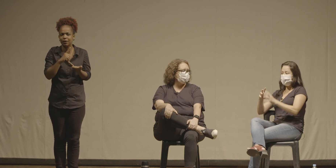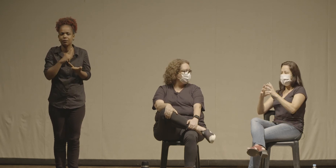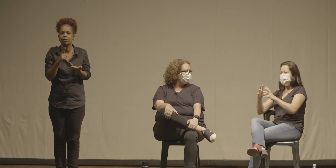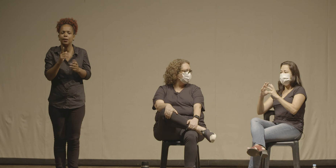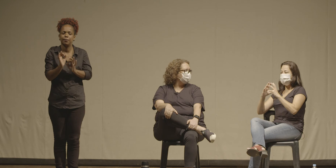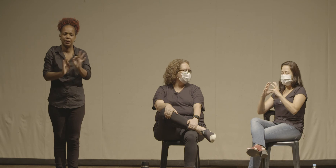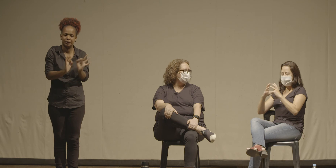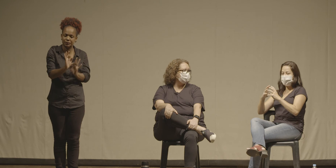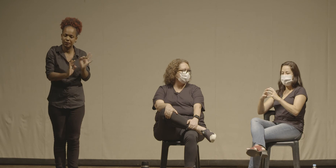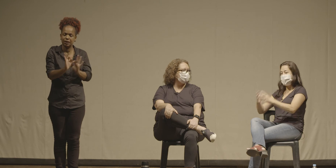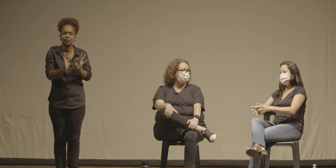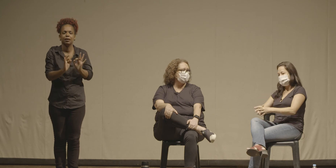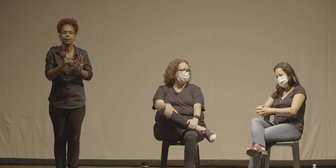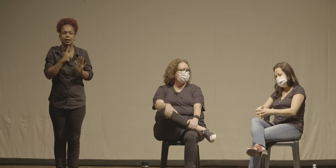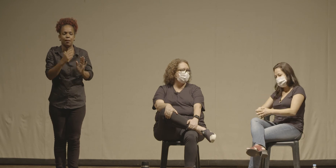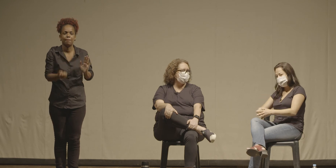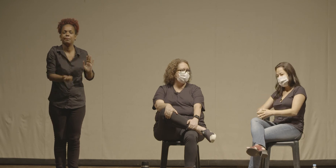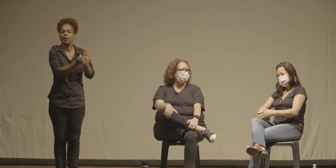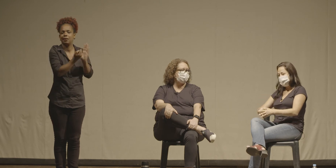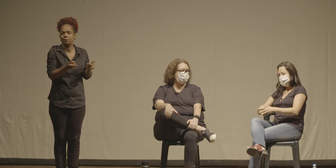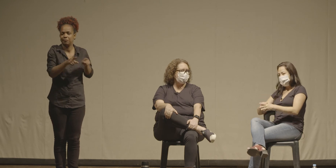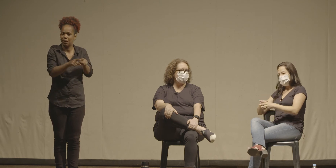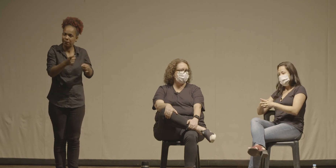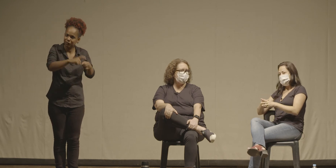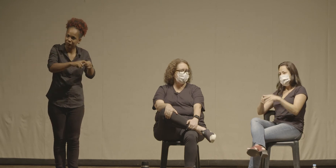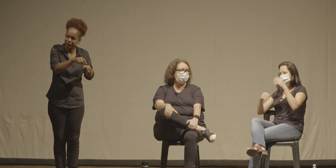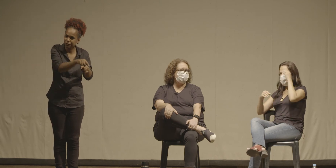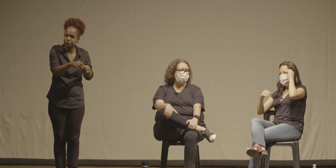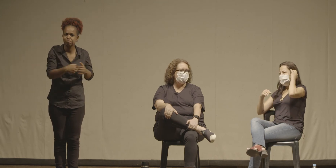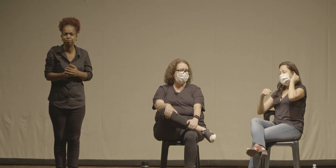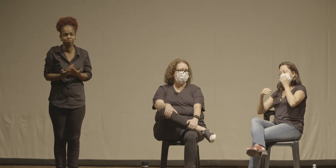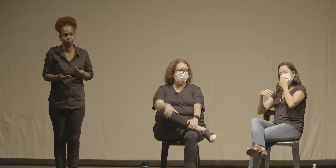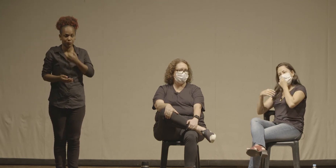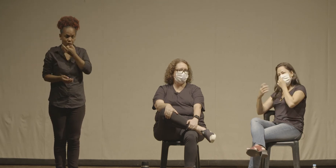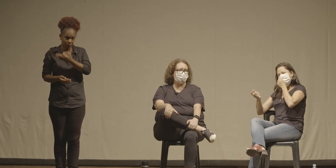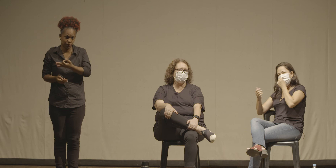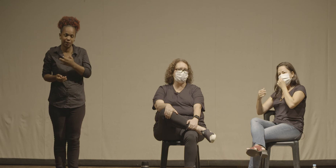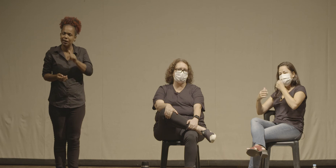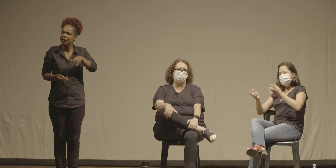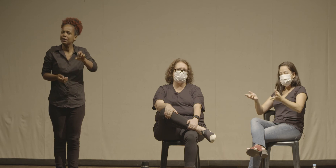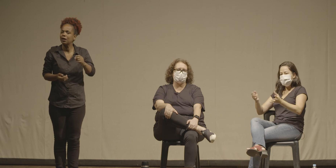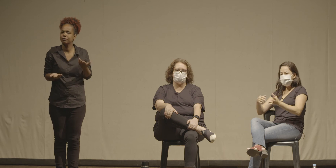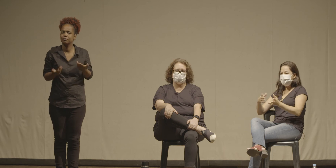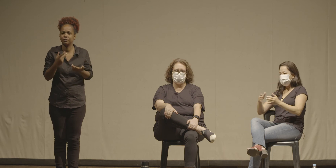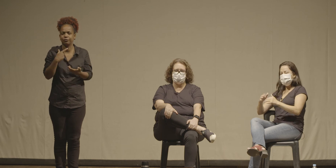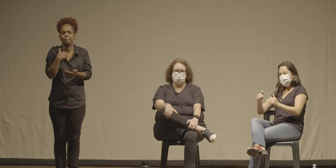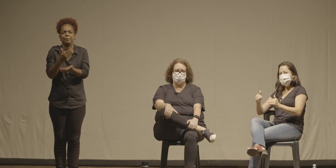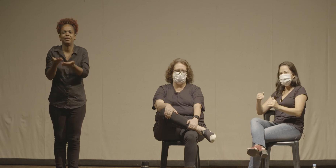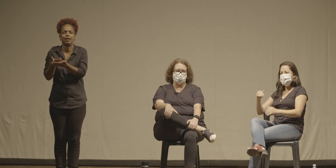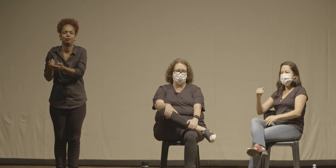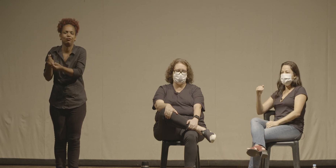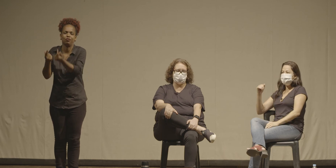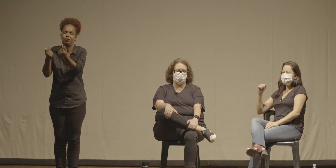um planejamento de marca para patrocínio. Eu acho que, é claro que ninguém joga para perder e uma